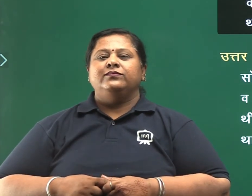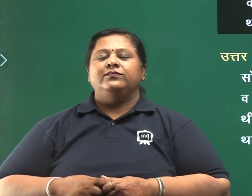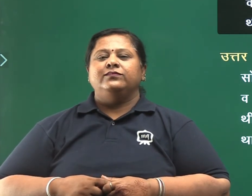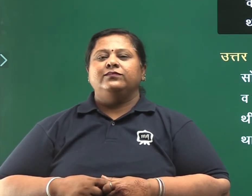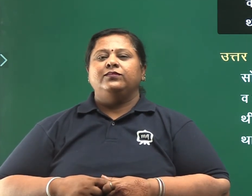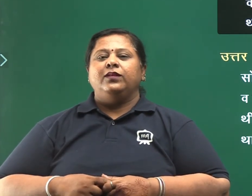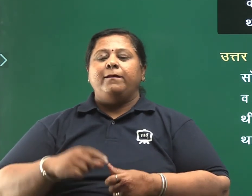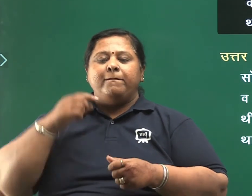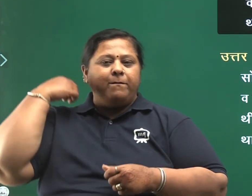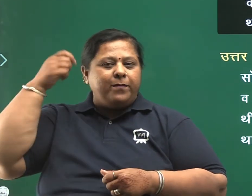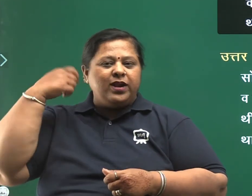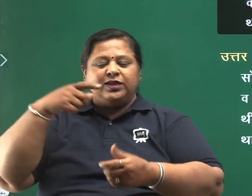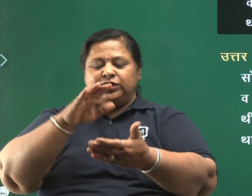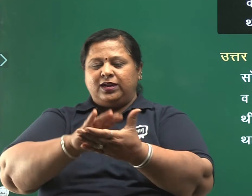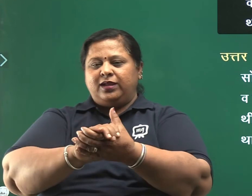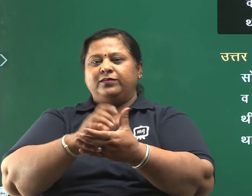पंडित जी ने